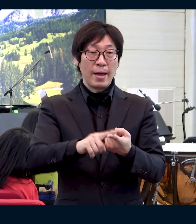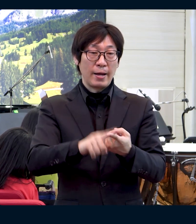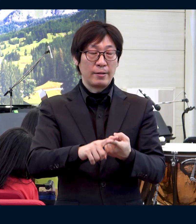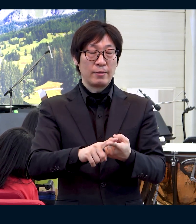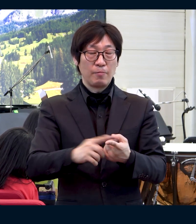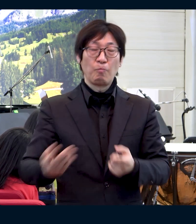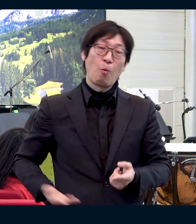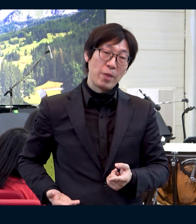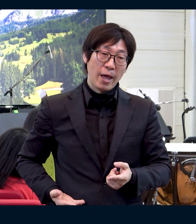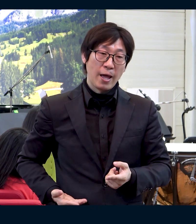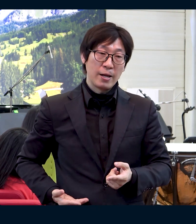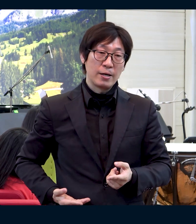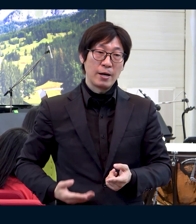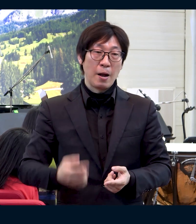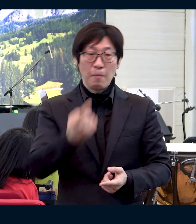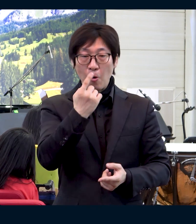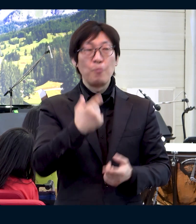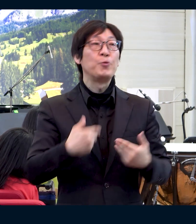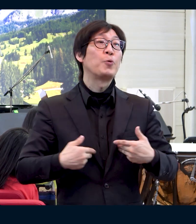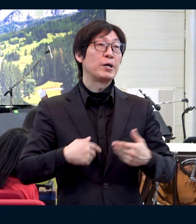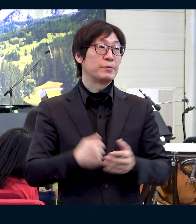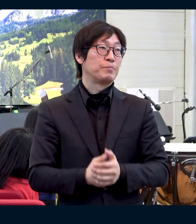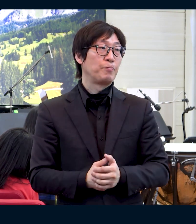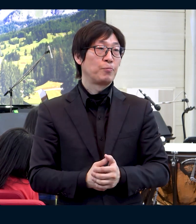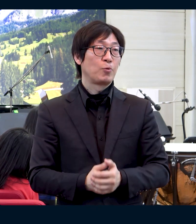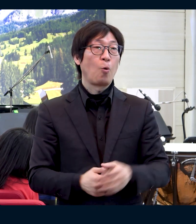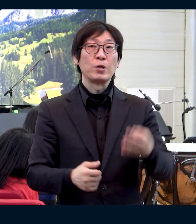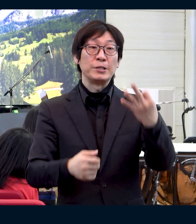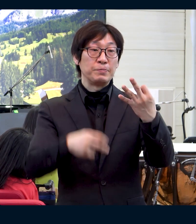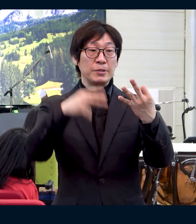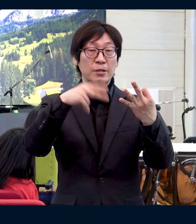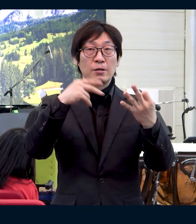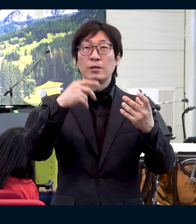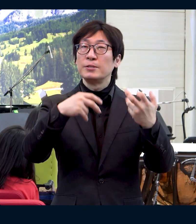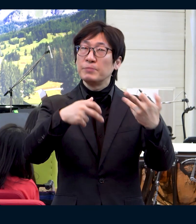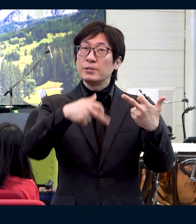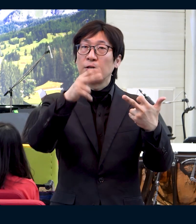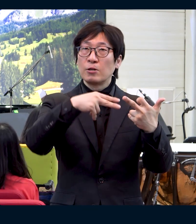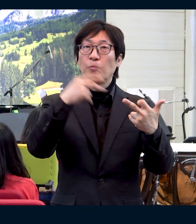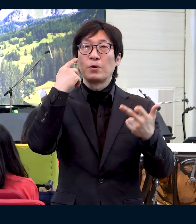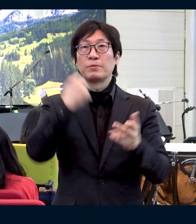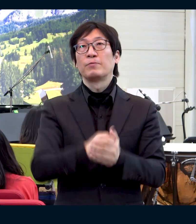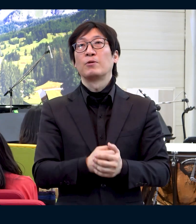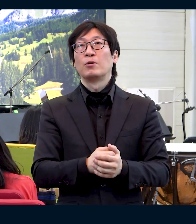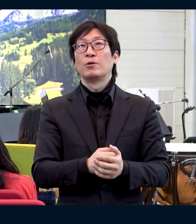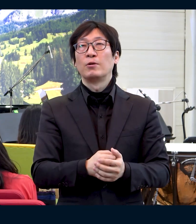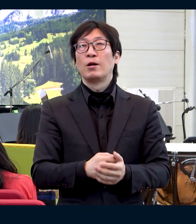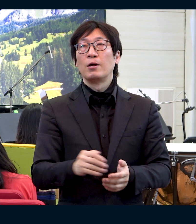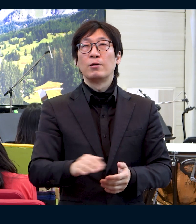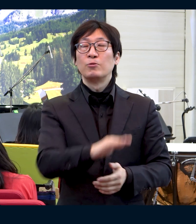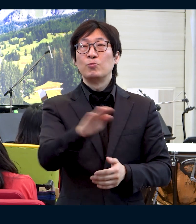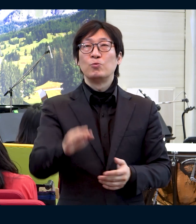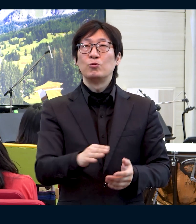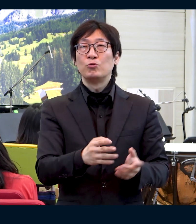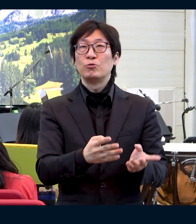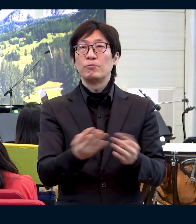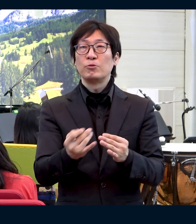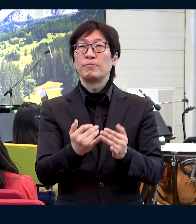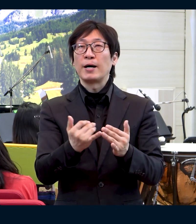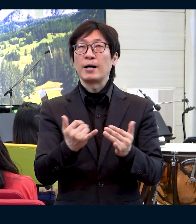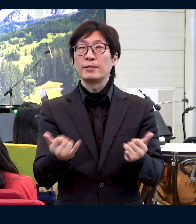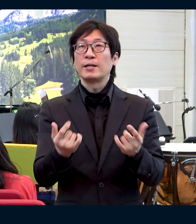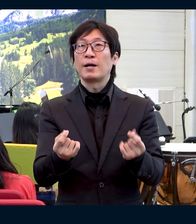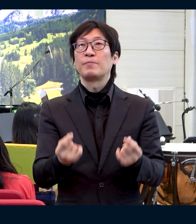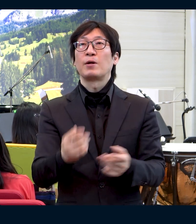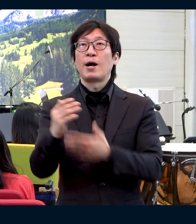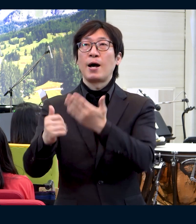오늘 본문은 제시해 주고 있습니다. 오늘 본문 17절 말씀 같이 한번 읽어보도록 하겠습니다. 시작.